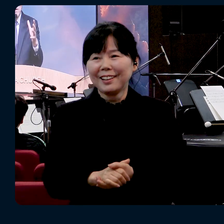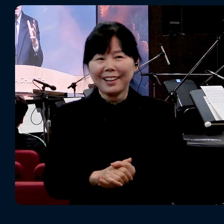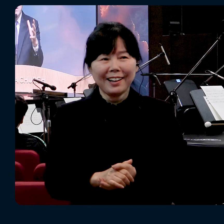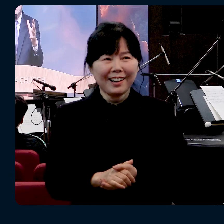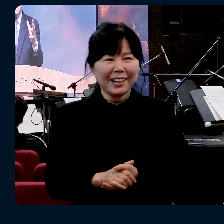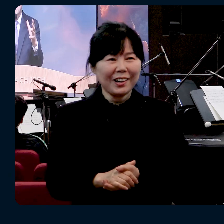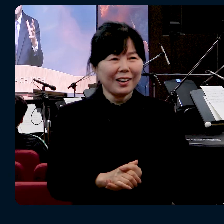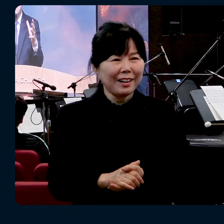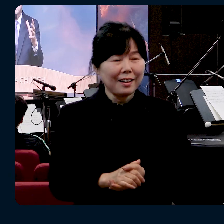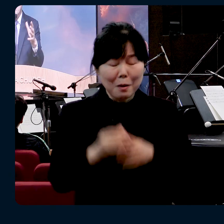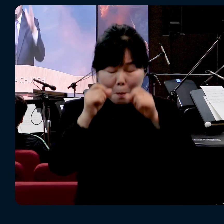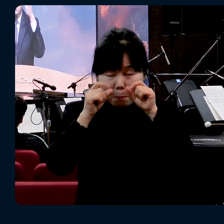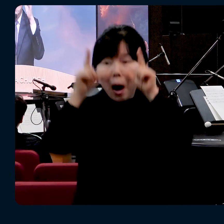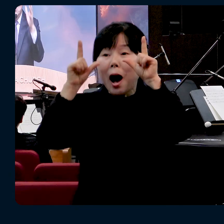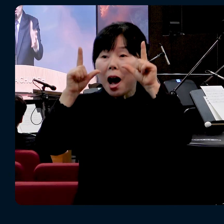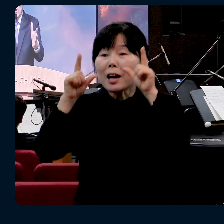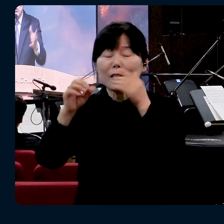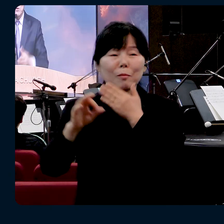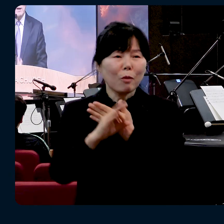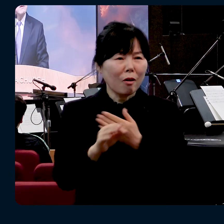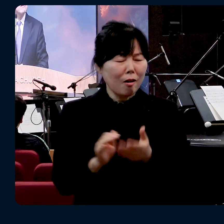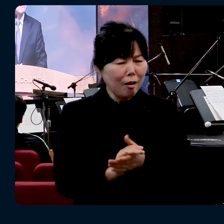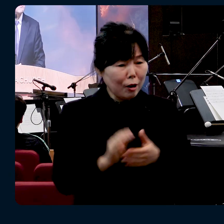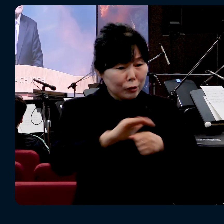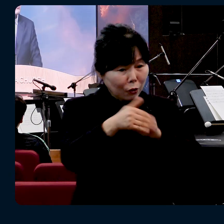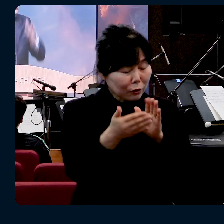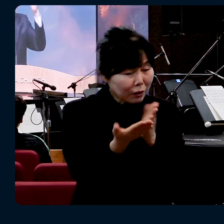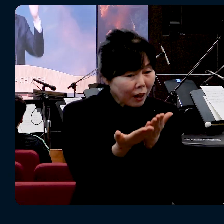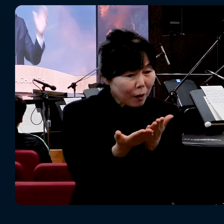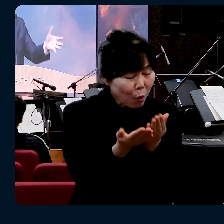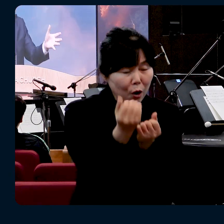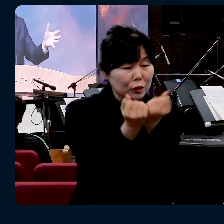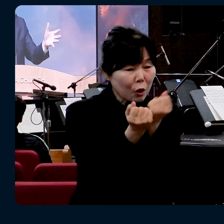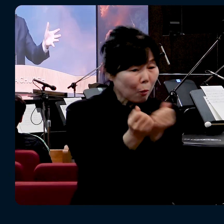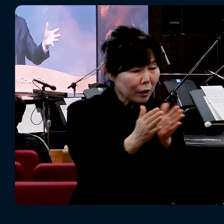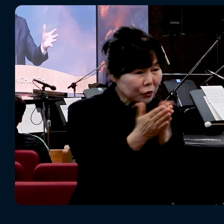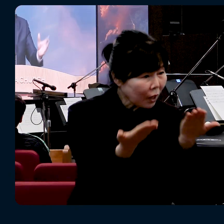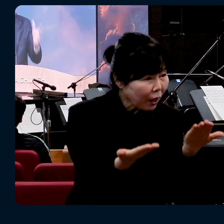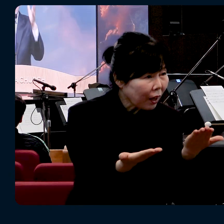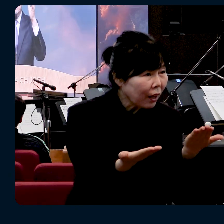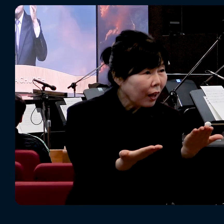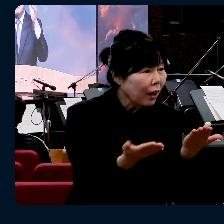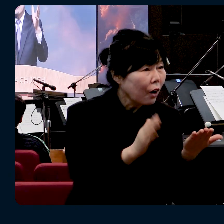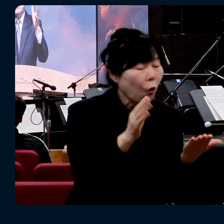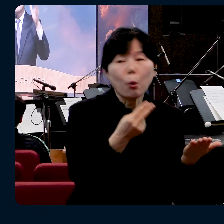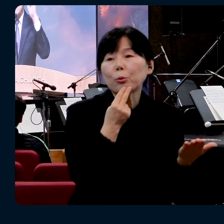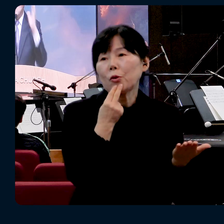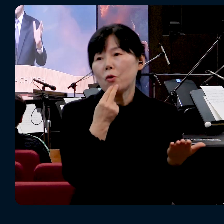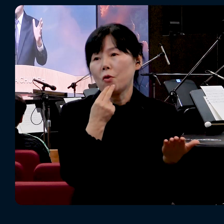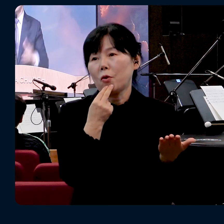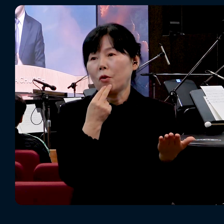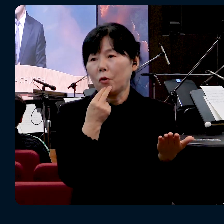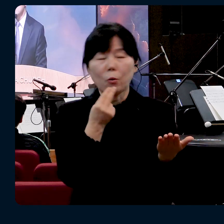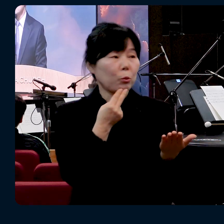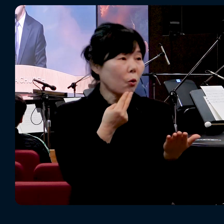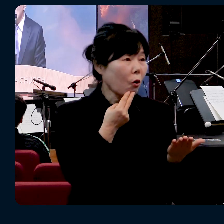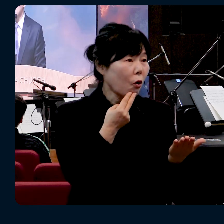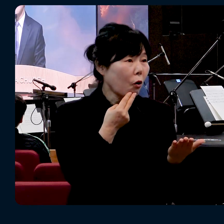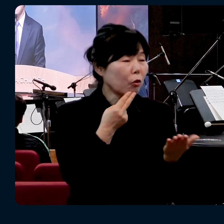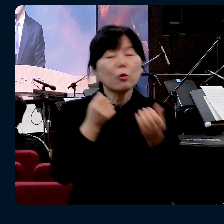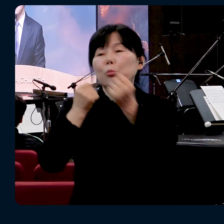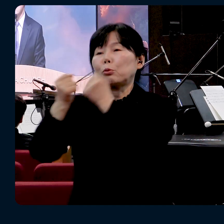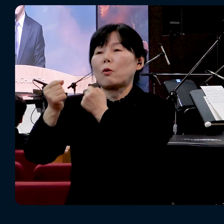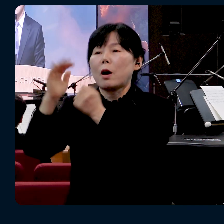그 보면 정말 어떤 주석이 나오지도 않는, 누구도 말하지 않은 이야기지만 그걸 깨닫는 순간 보면 그게 분명히 맞는